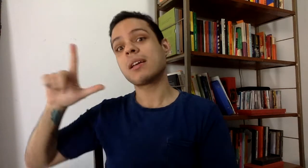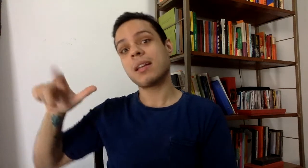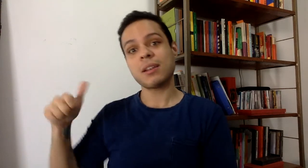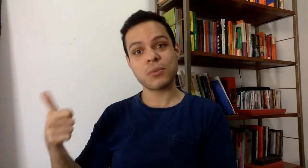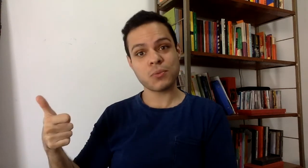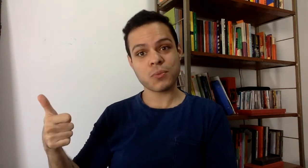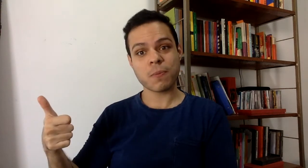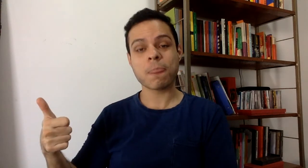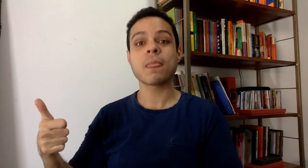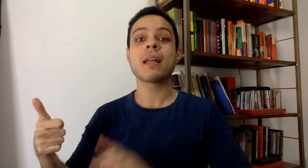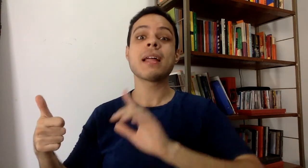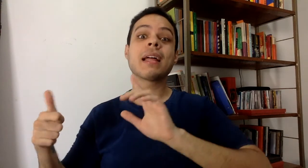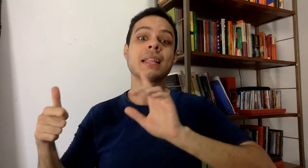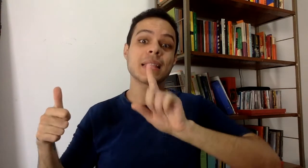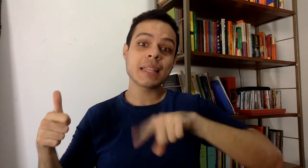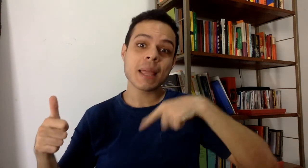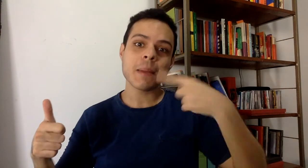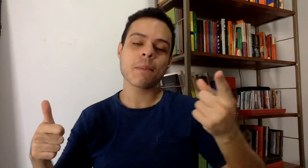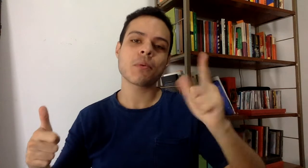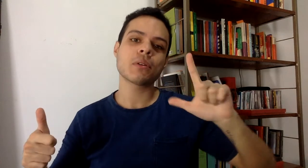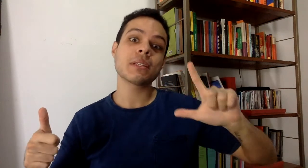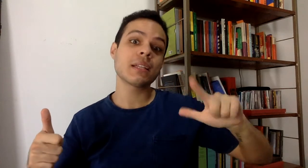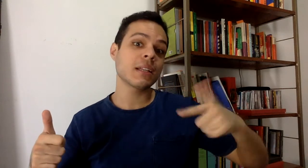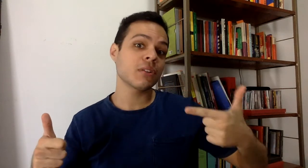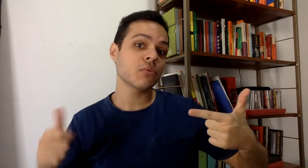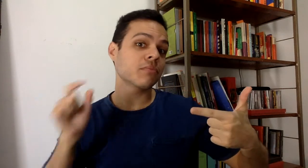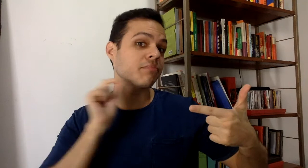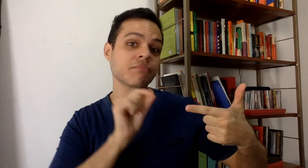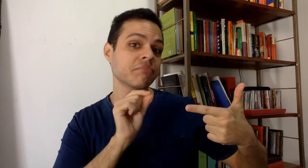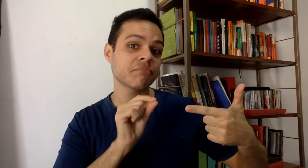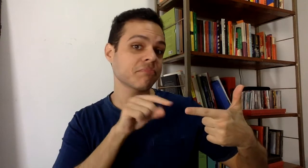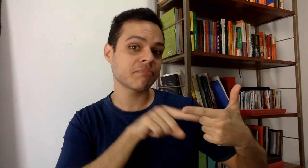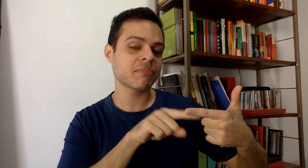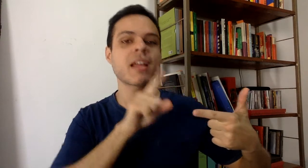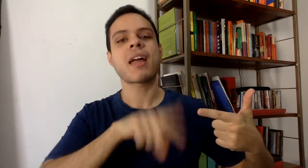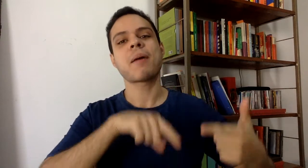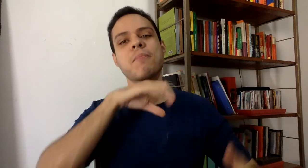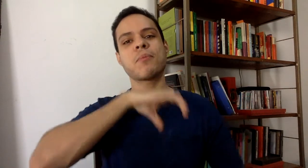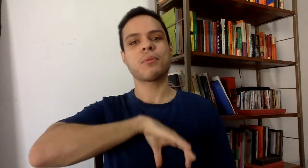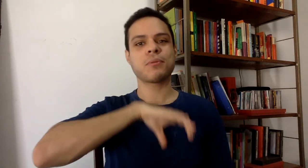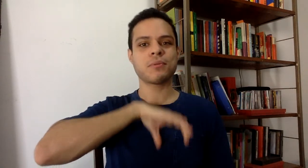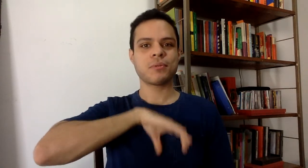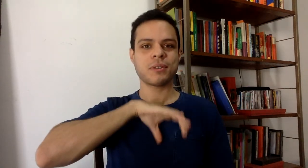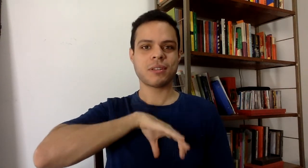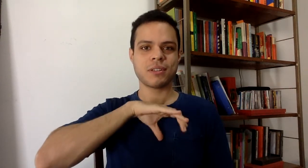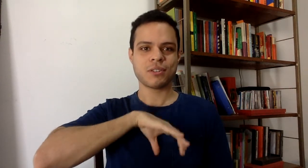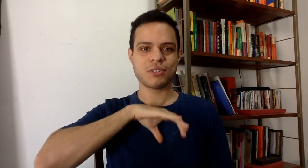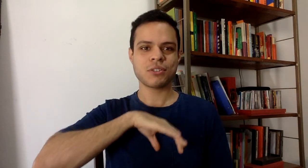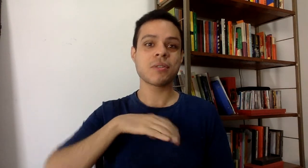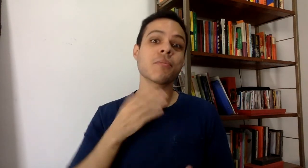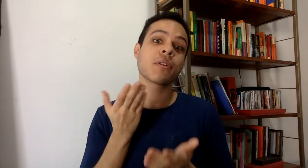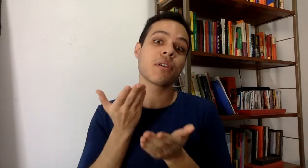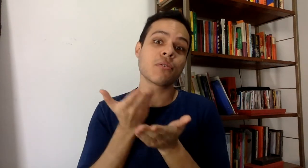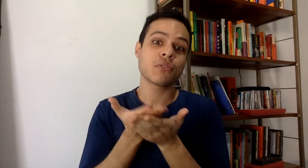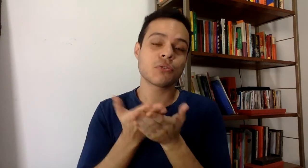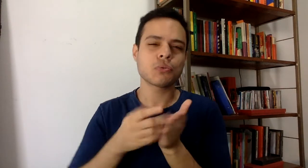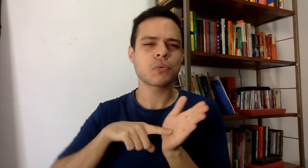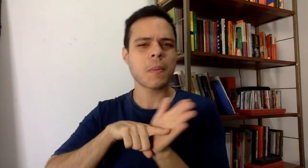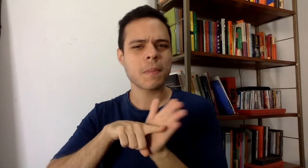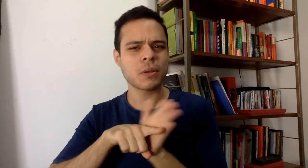primeira língua e depois possa aprender a língua portuguesa como segunda língua. Porque os estudos e as